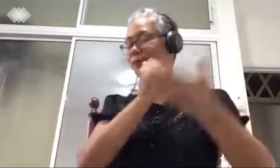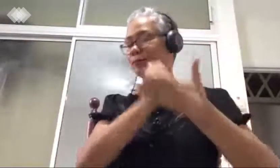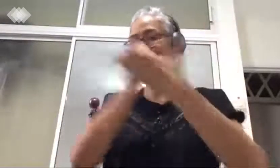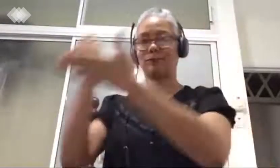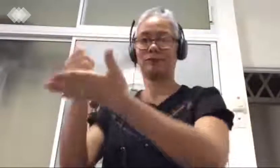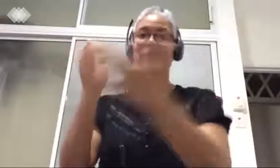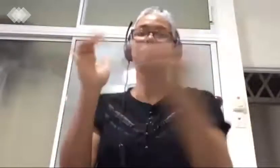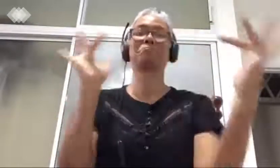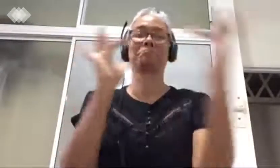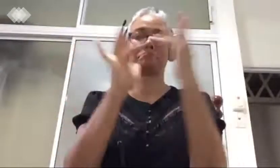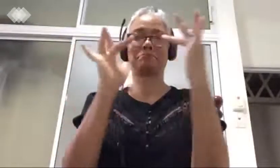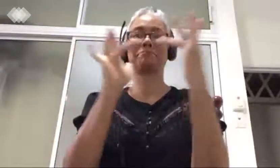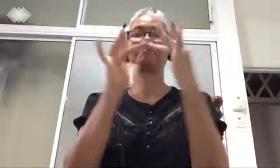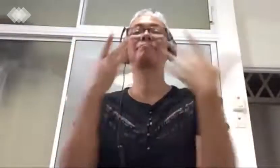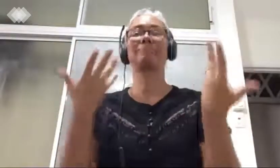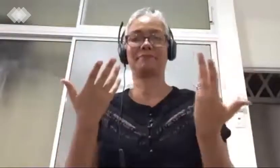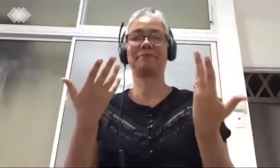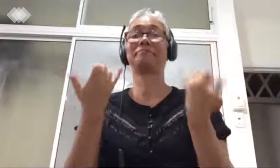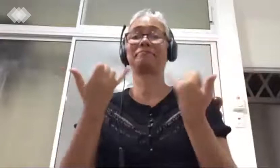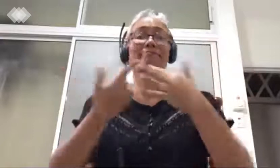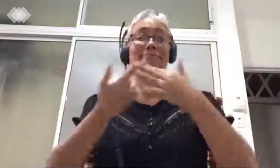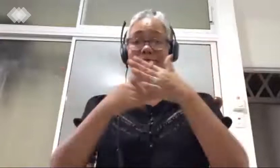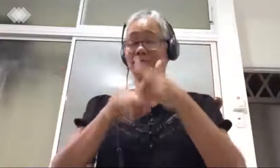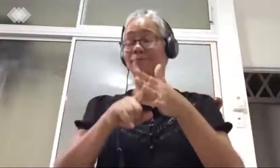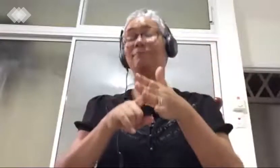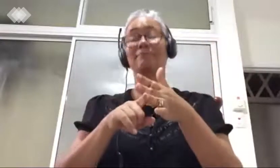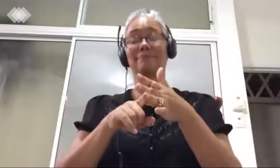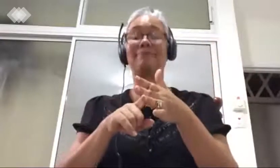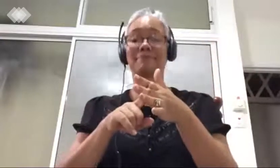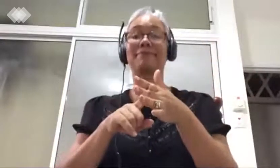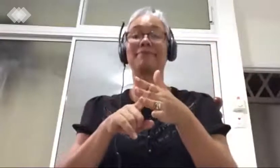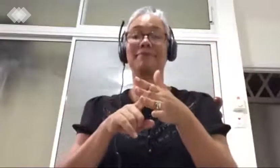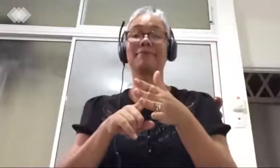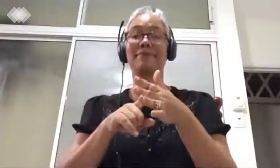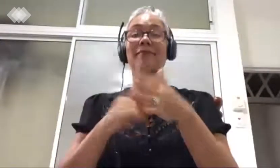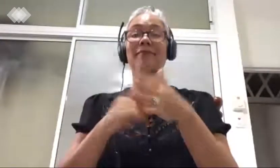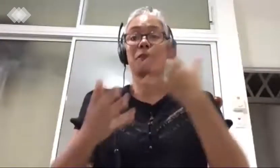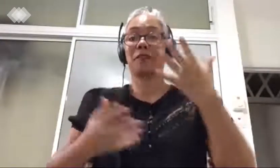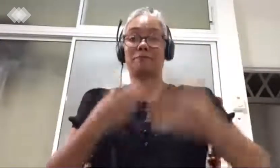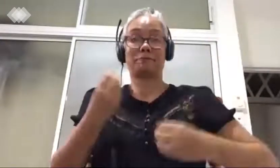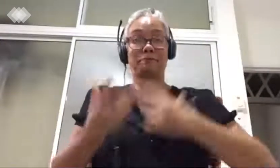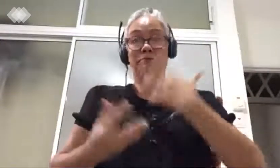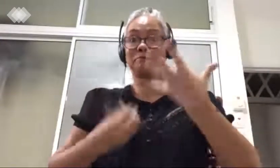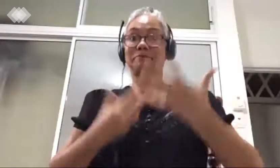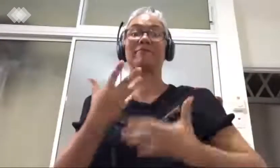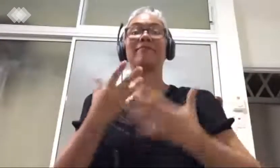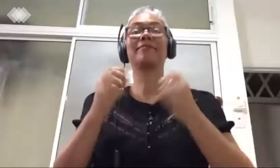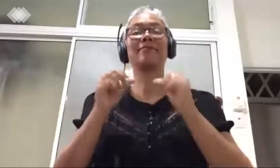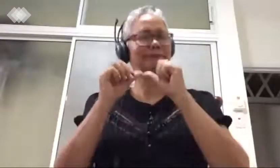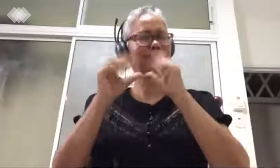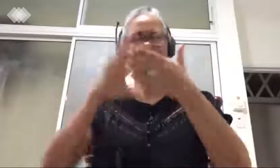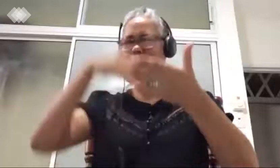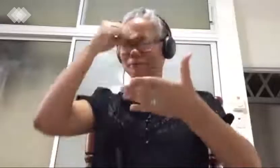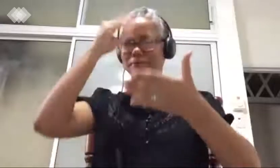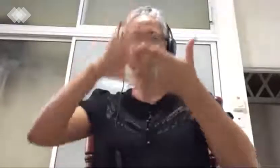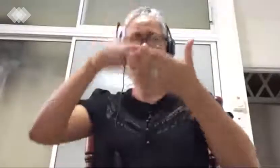estamos iniciando y que esperamos les sea de provecho, le despierte el interés para formarse el